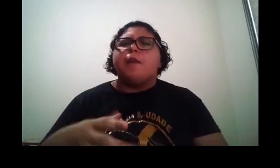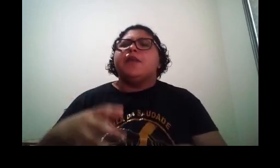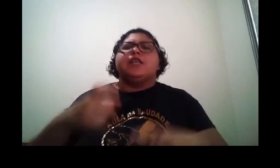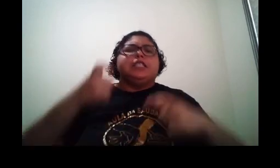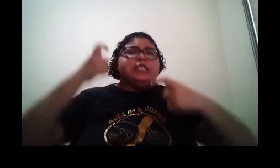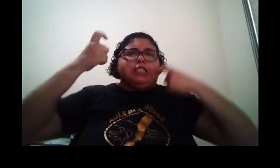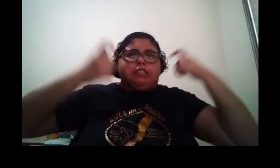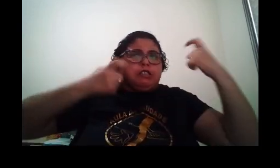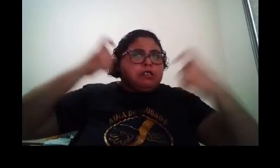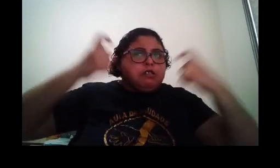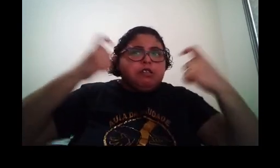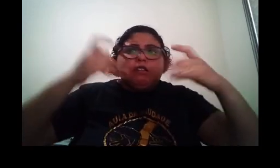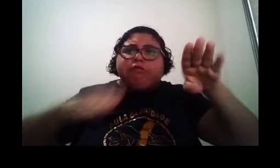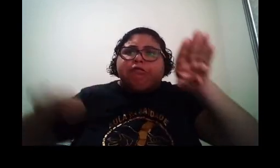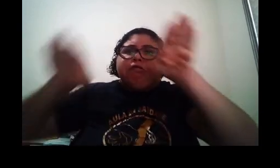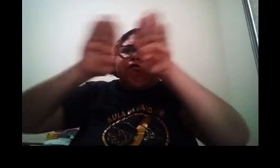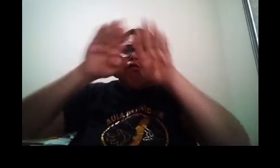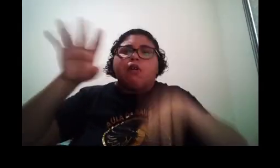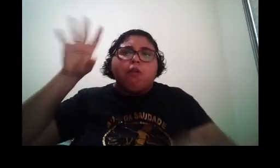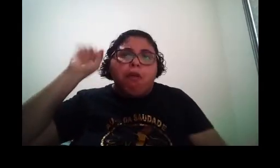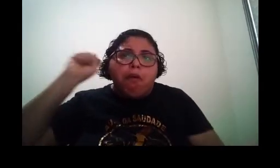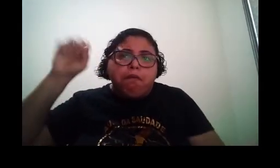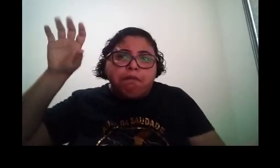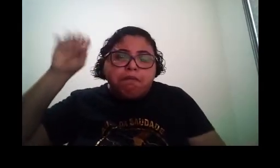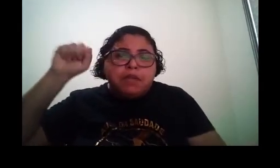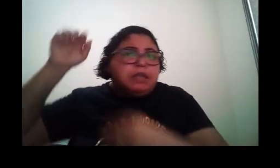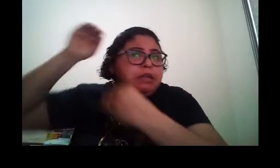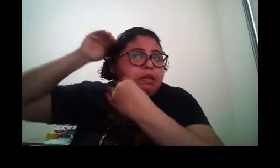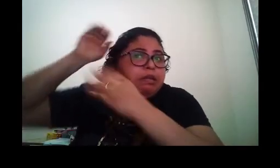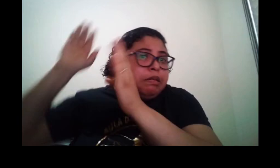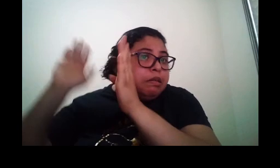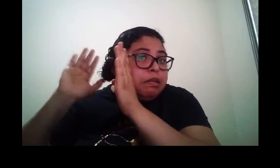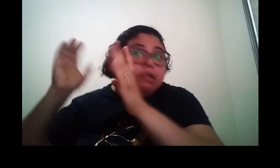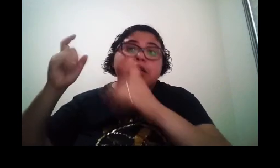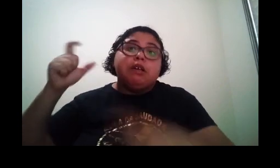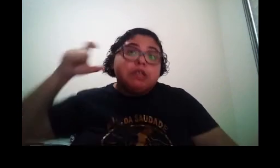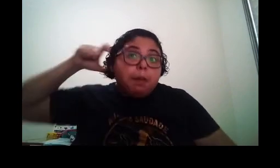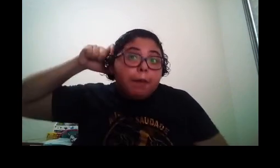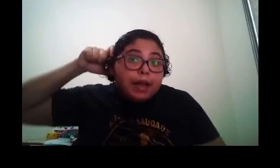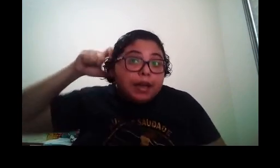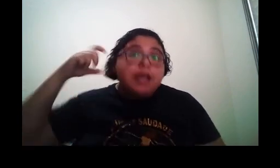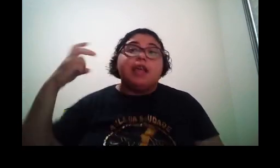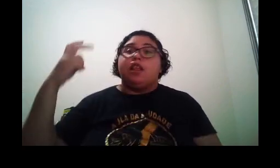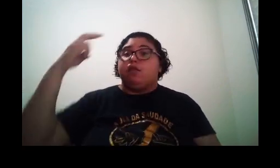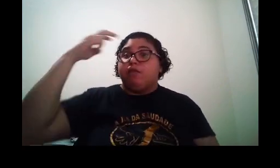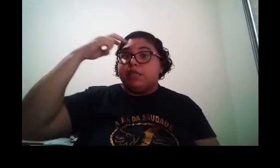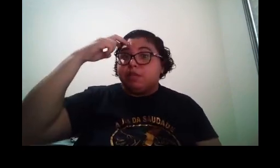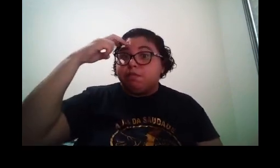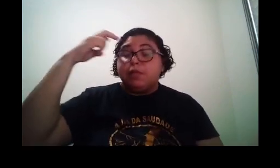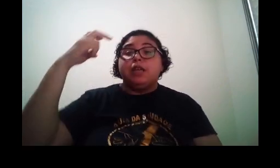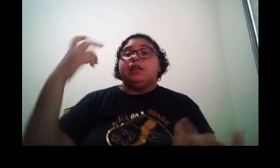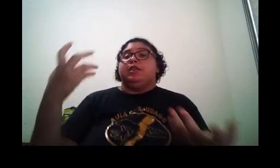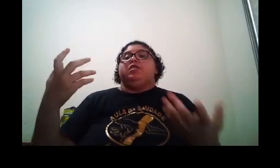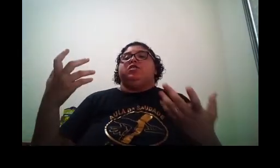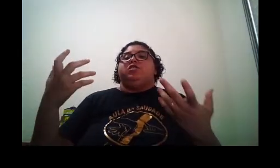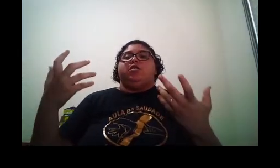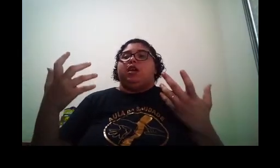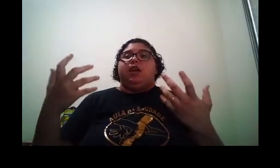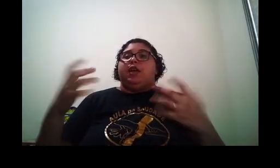sinais, eles se preocupam com a dita normalidade, são implantados, né? Optam por usar implantes, não querem